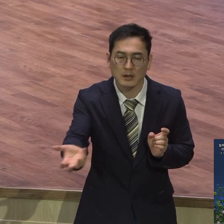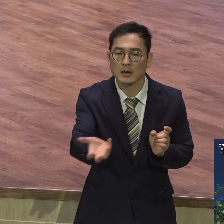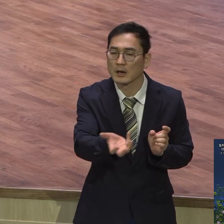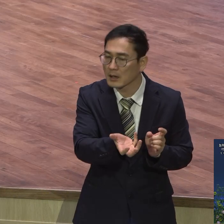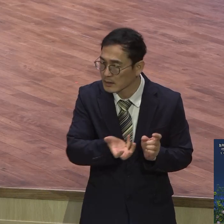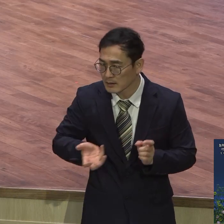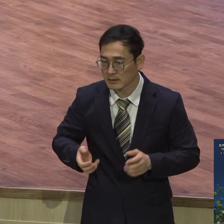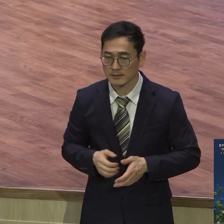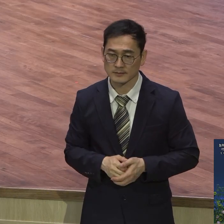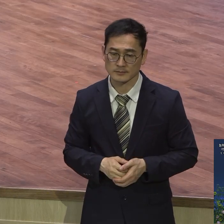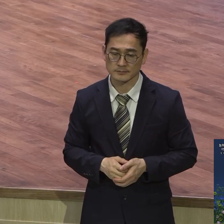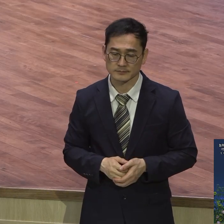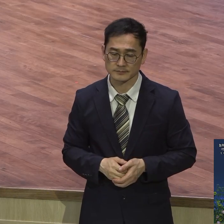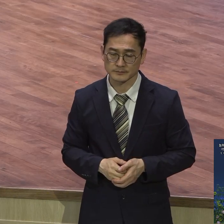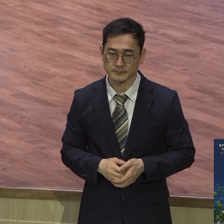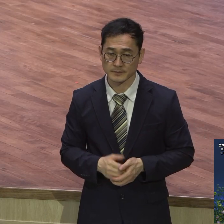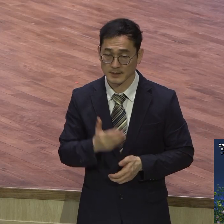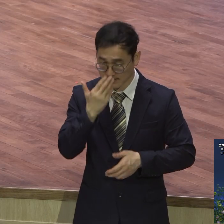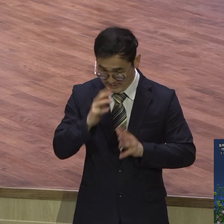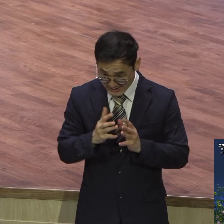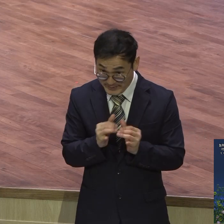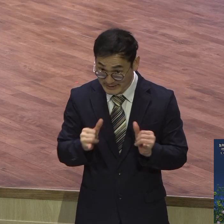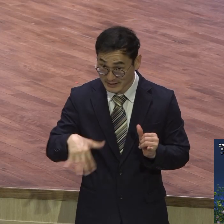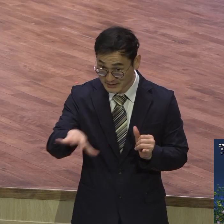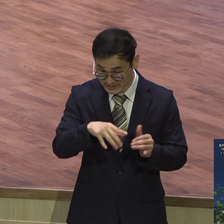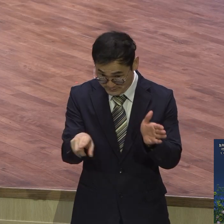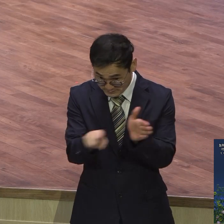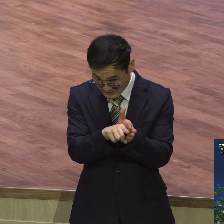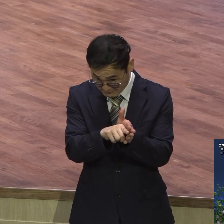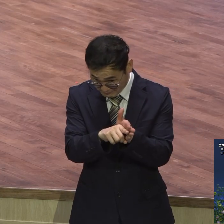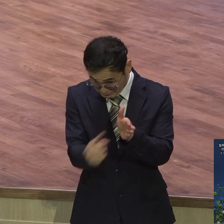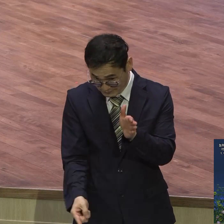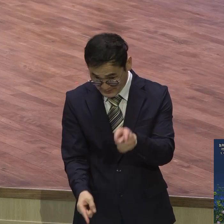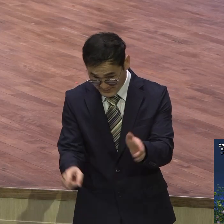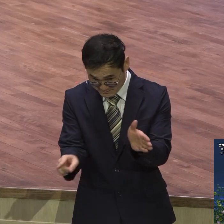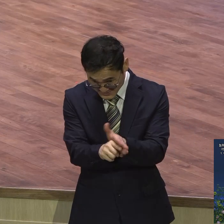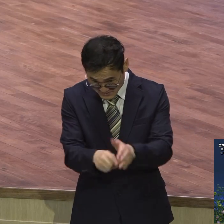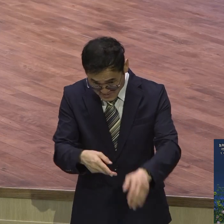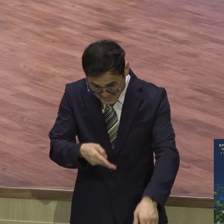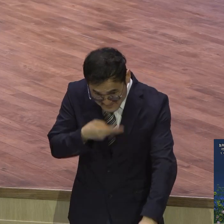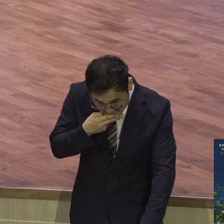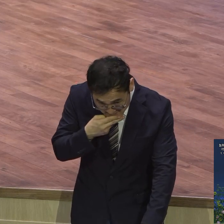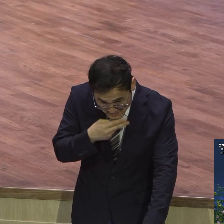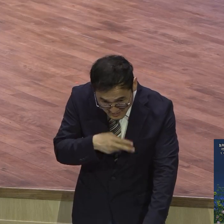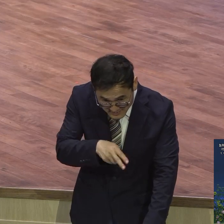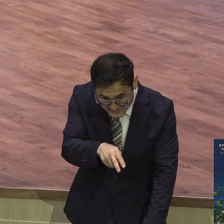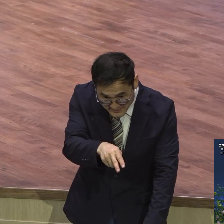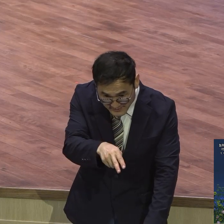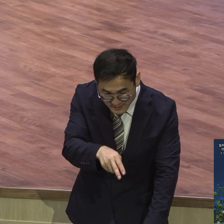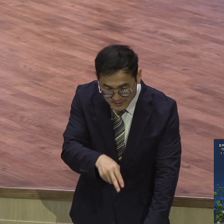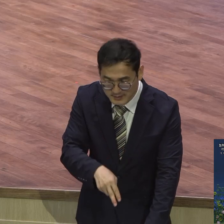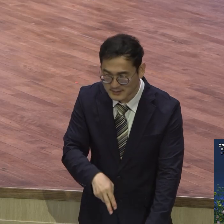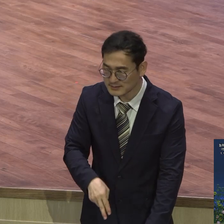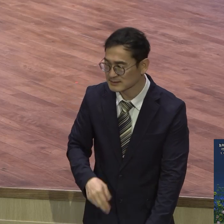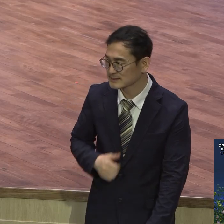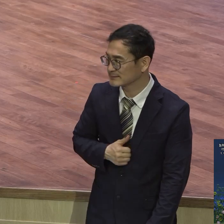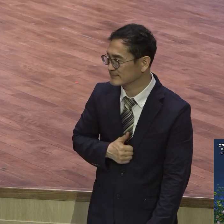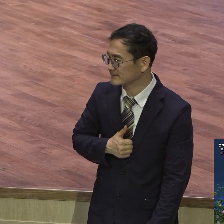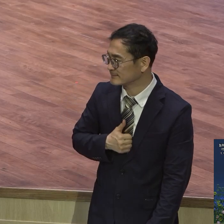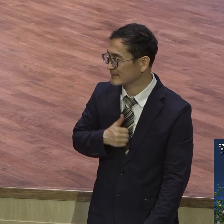이 백성들 불신앙이 보고 이 악평을 한 정탄군들 이것들을 싹 다